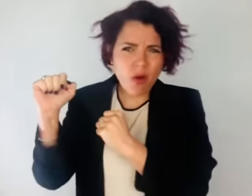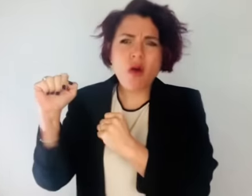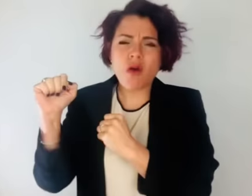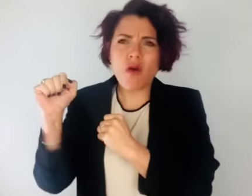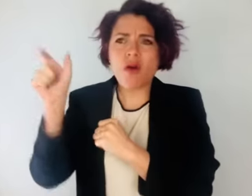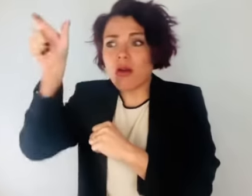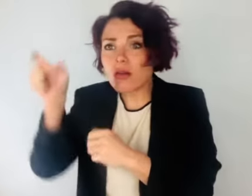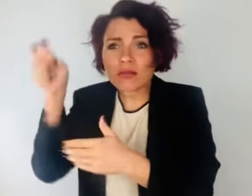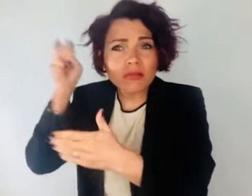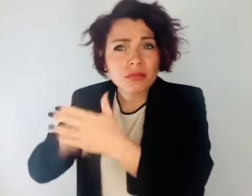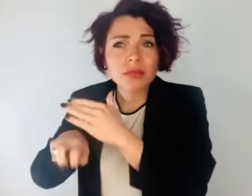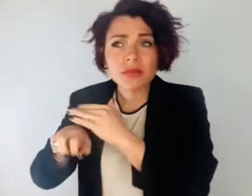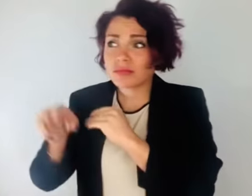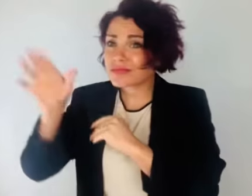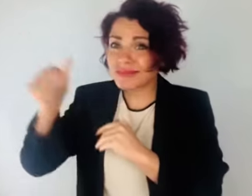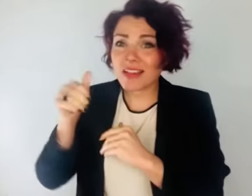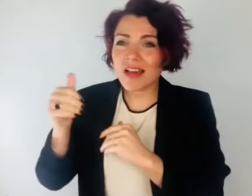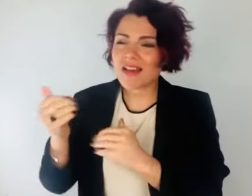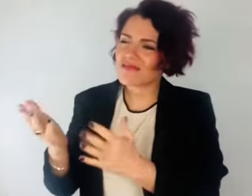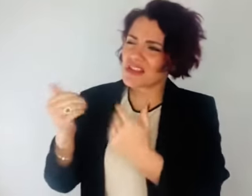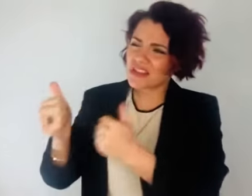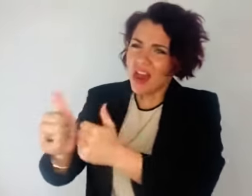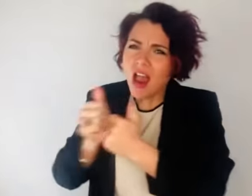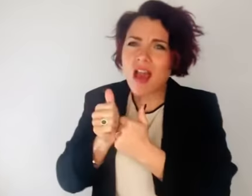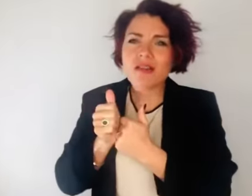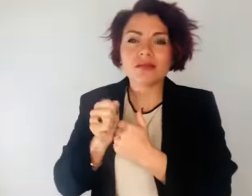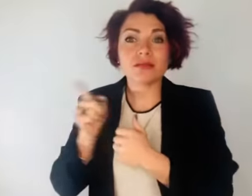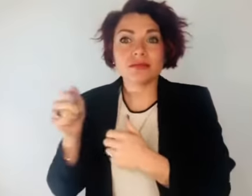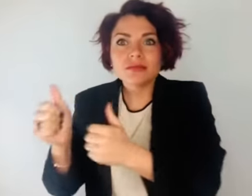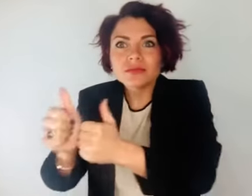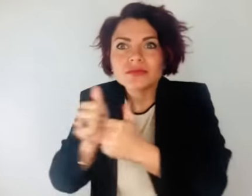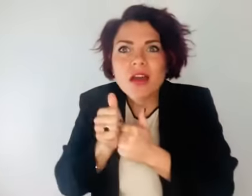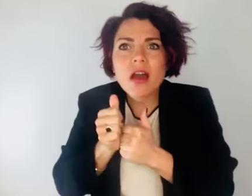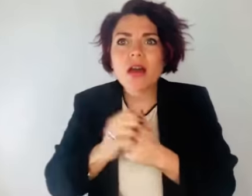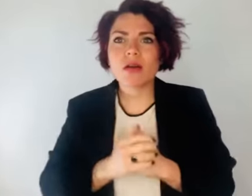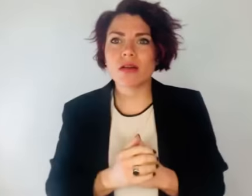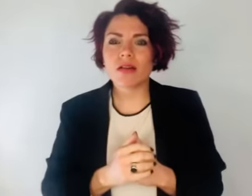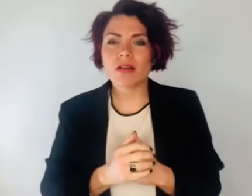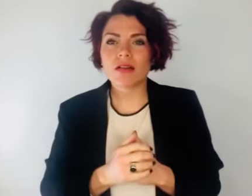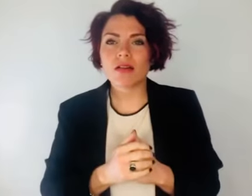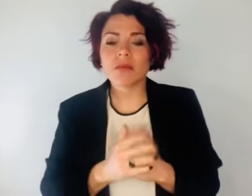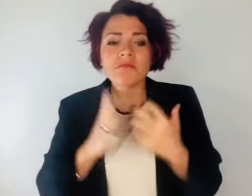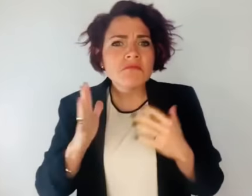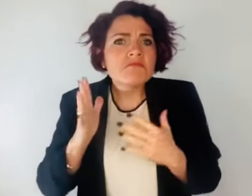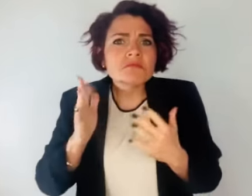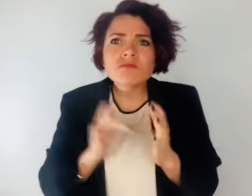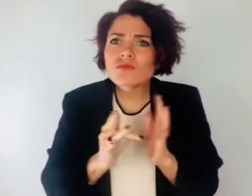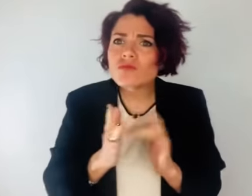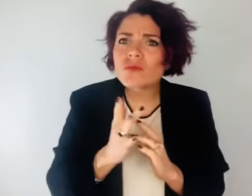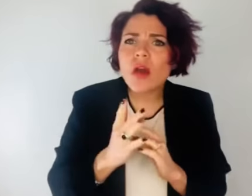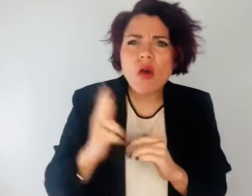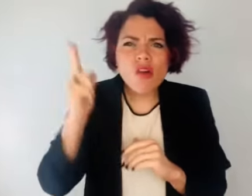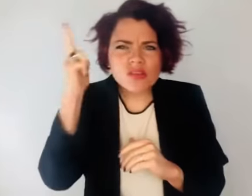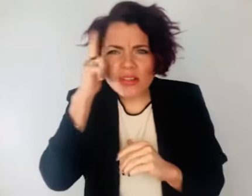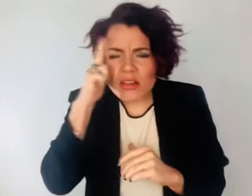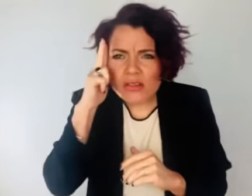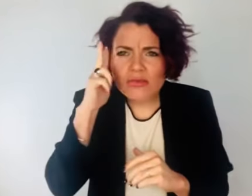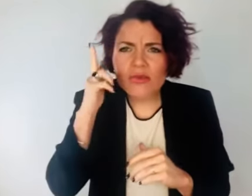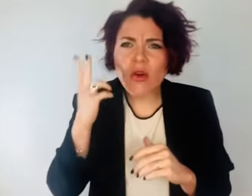conosciuto e gli dice di seguirlo questo lo segue e se gesù fosse stata una persona religiosa a